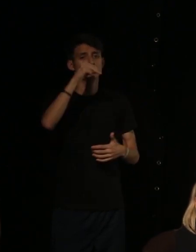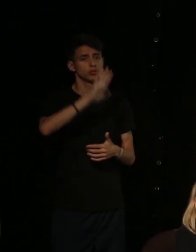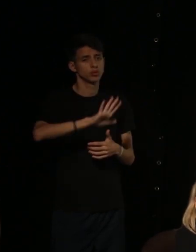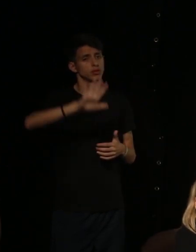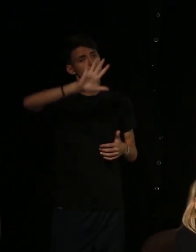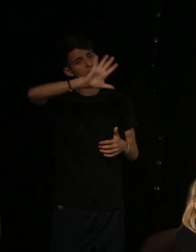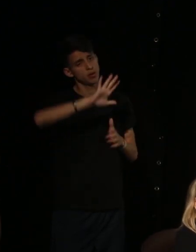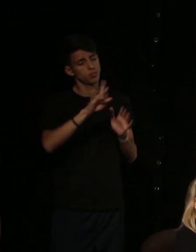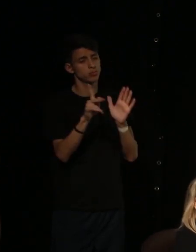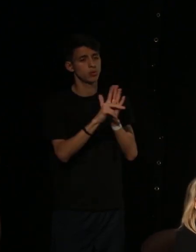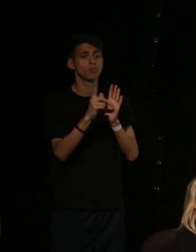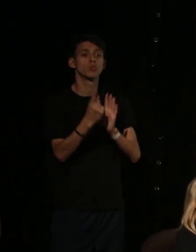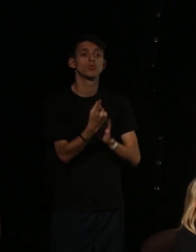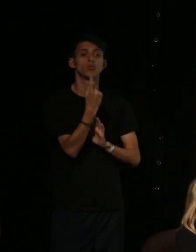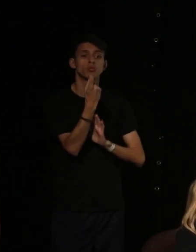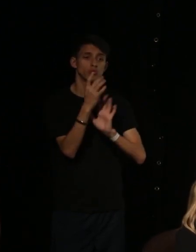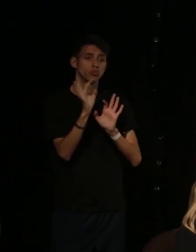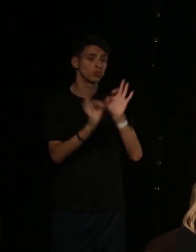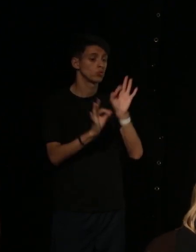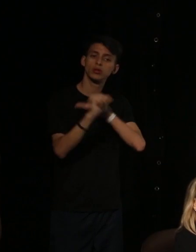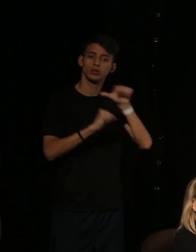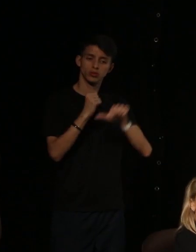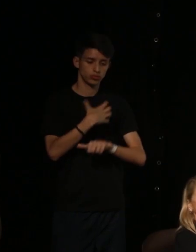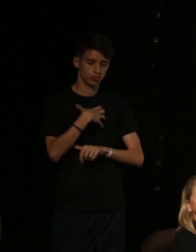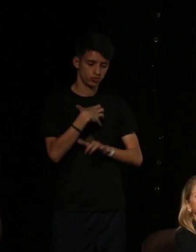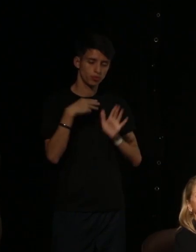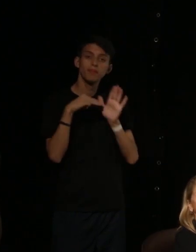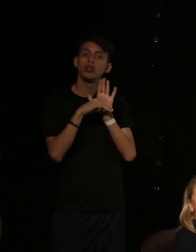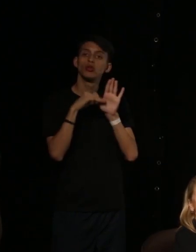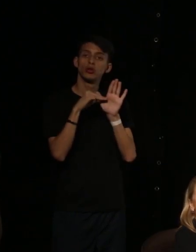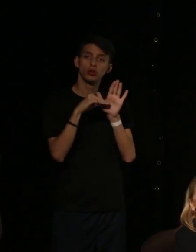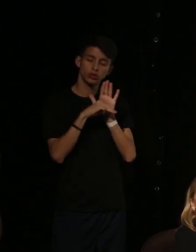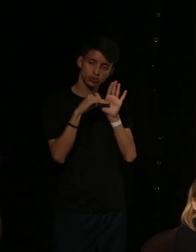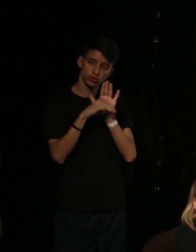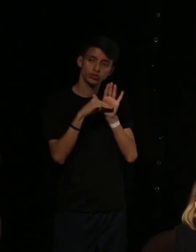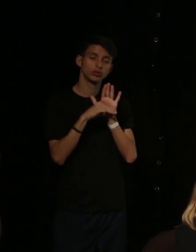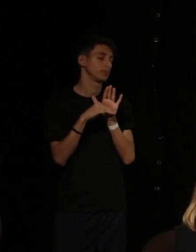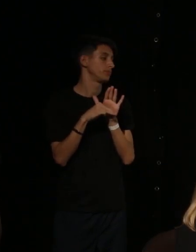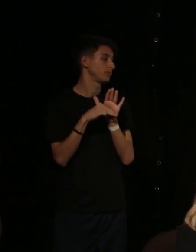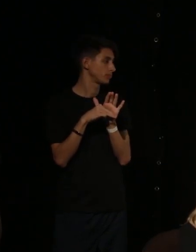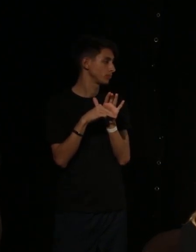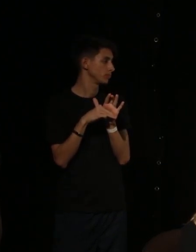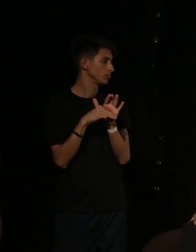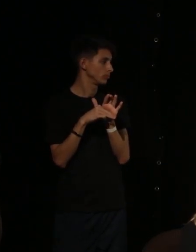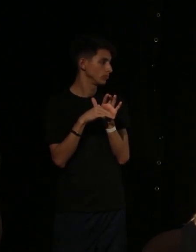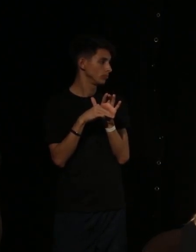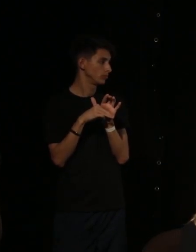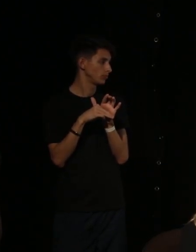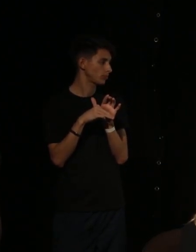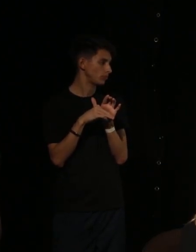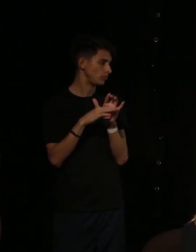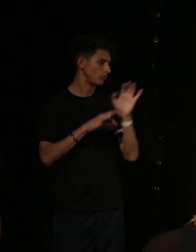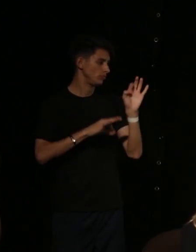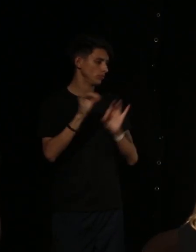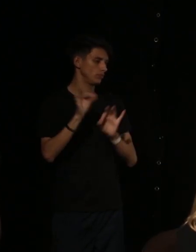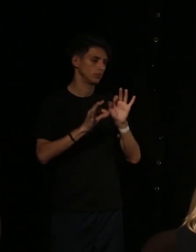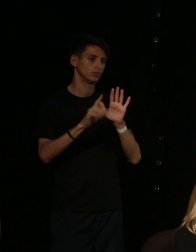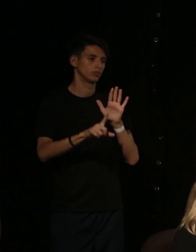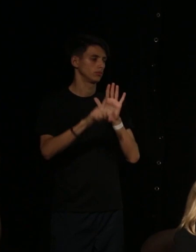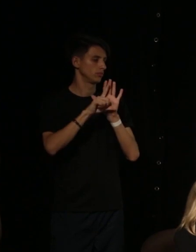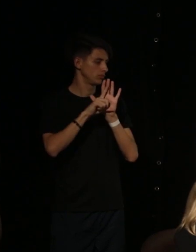mundial que mede a inclusão no laboro. A pergunta que nós fizemos foi: como